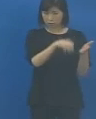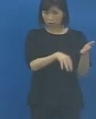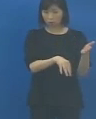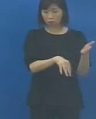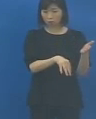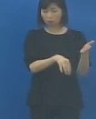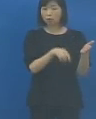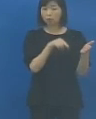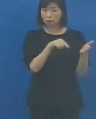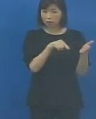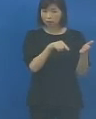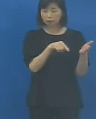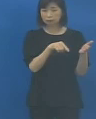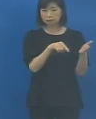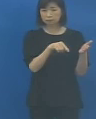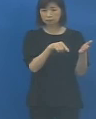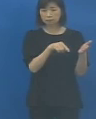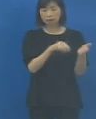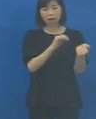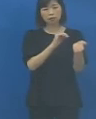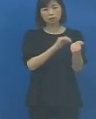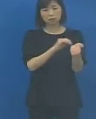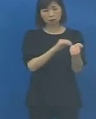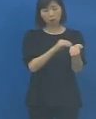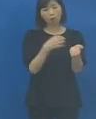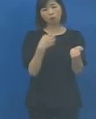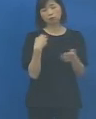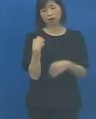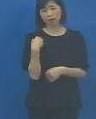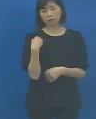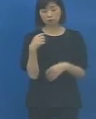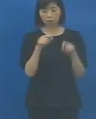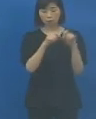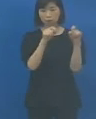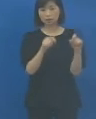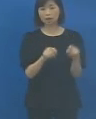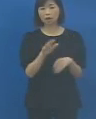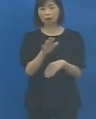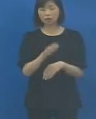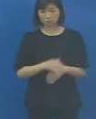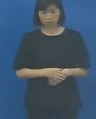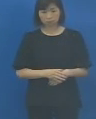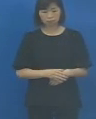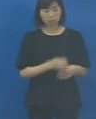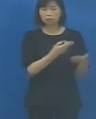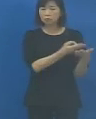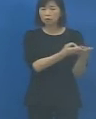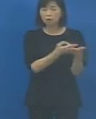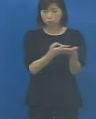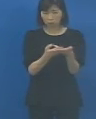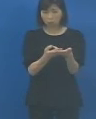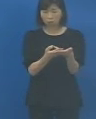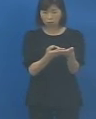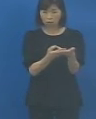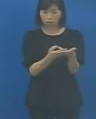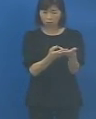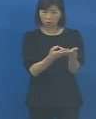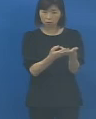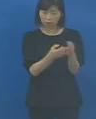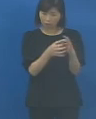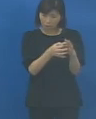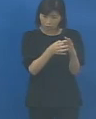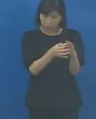が実は医療負担の問題がありましてですね、病床に与える影響ということがあります